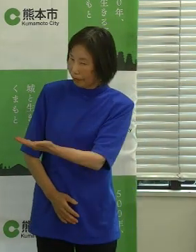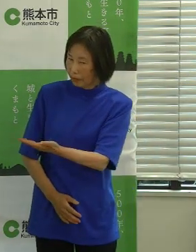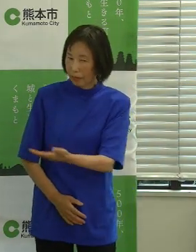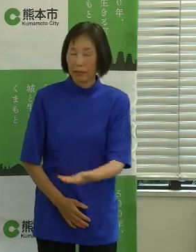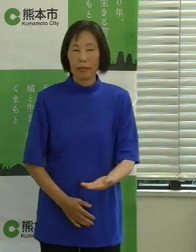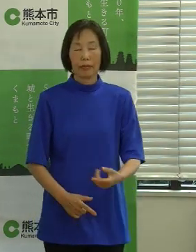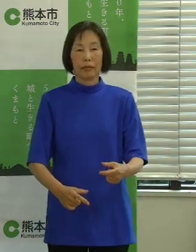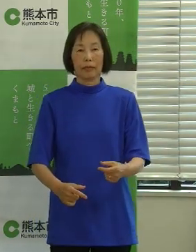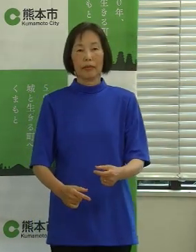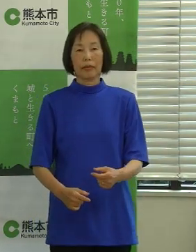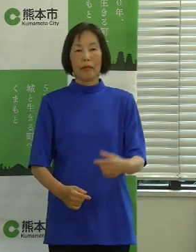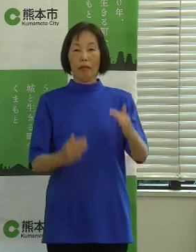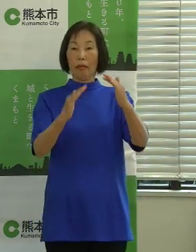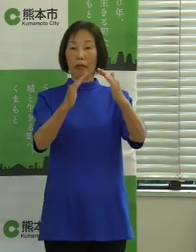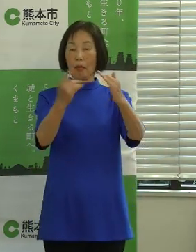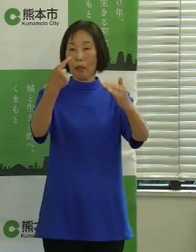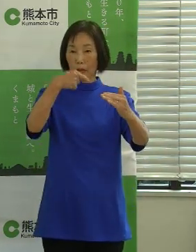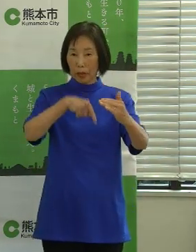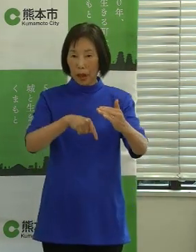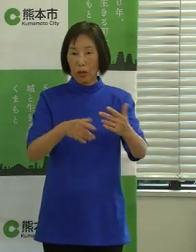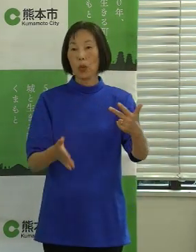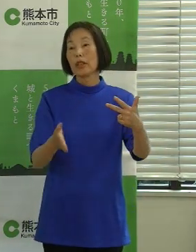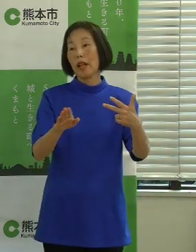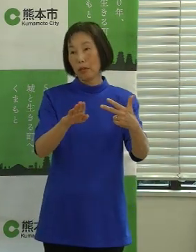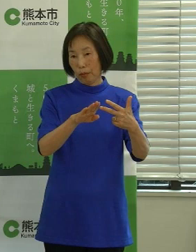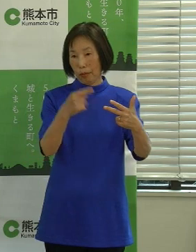国内施設の中で、